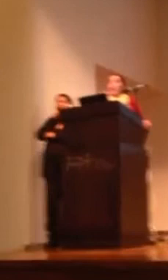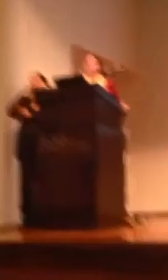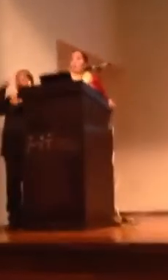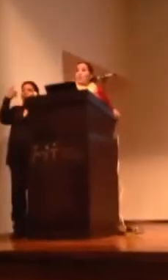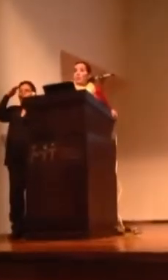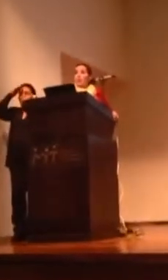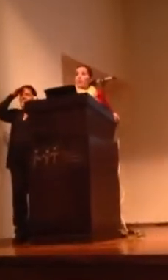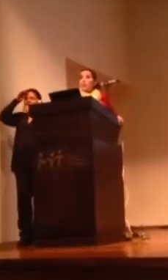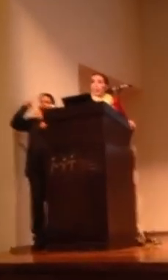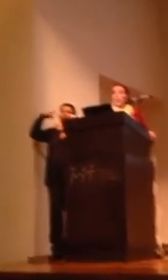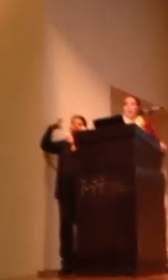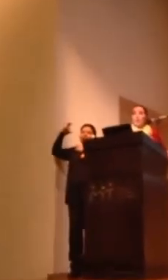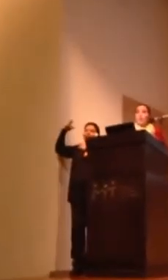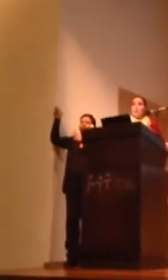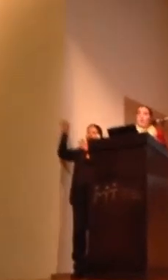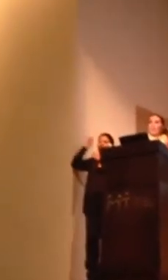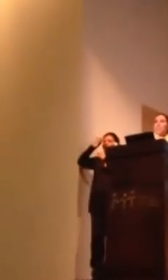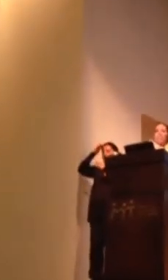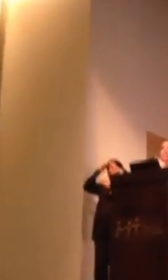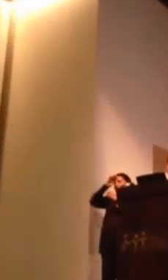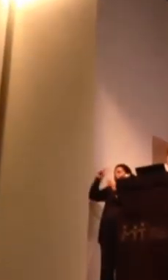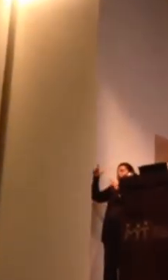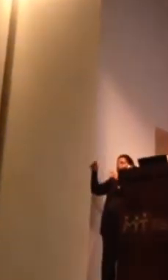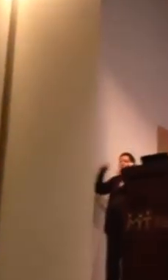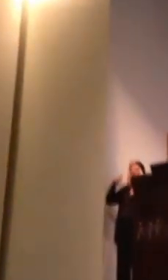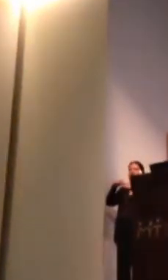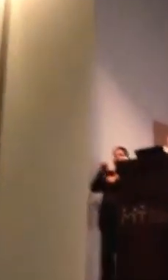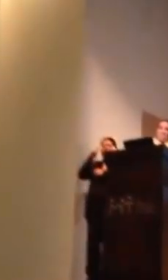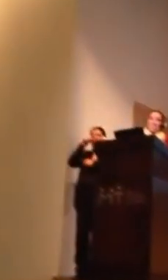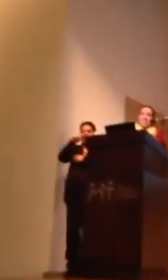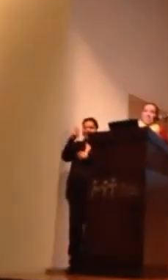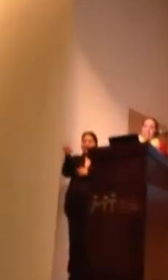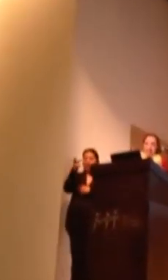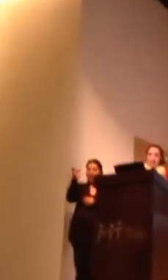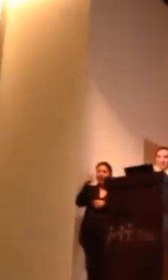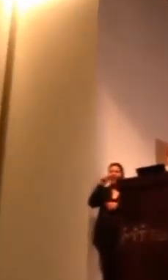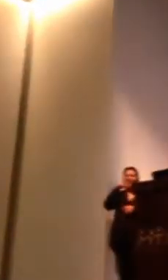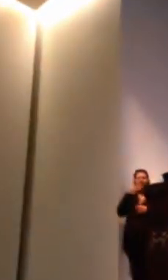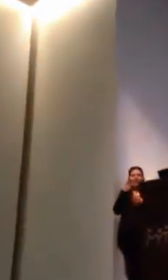Y yo ahora empiezo a preguntar lo que acabo de decir, no sé qué dijiste.